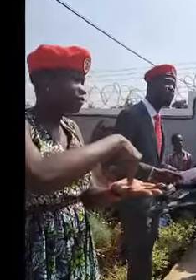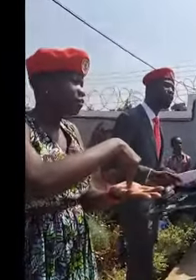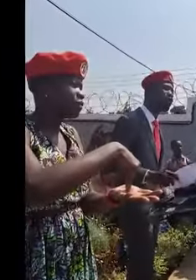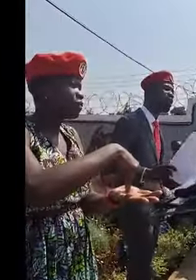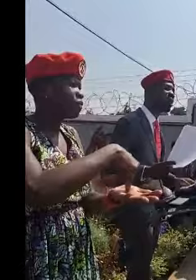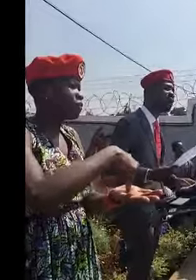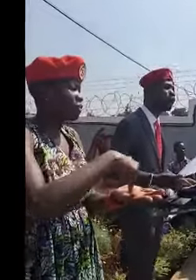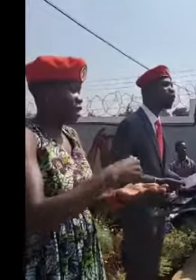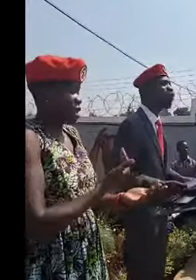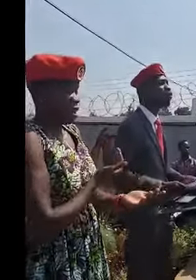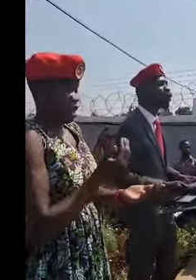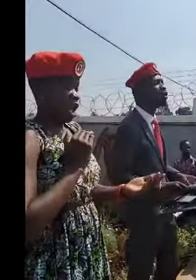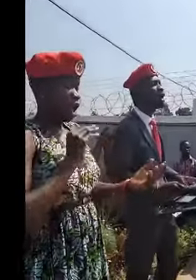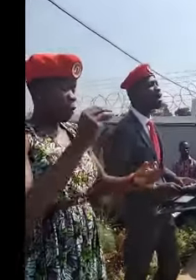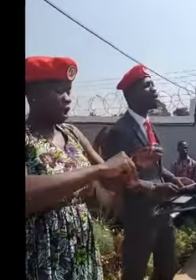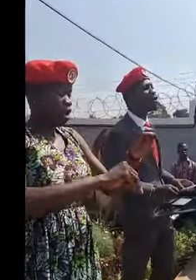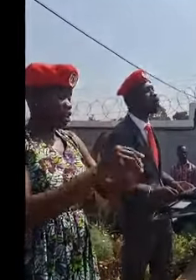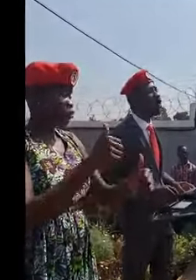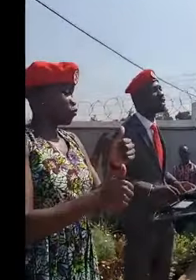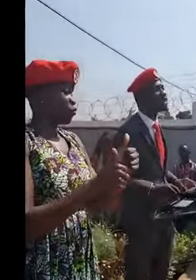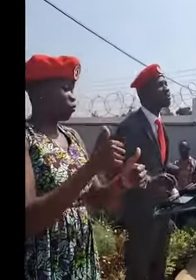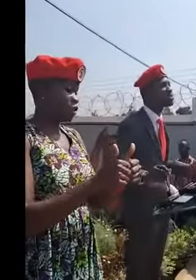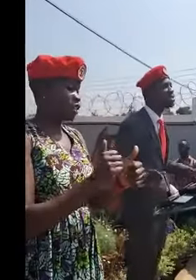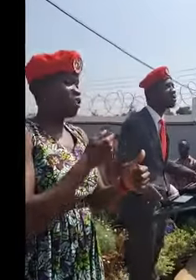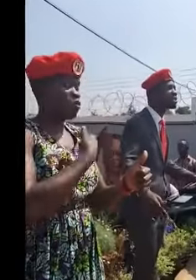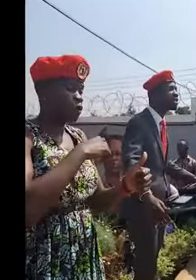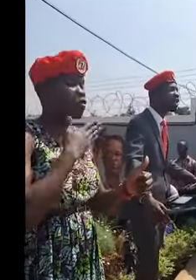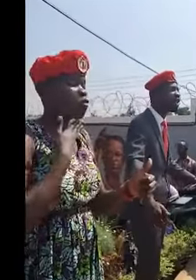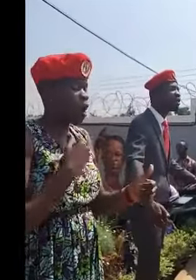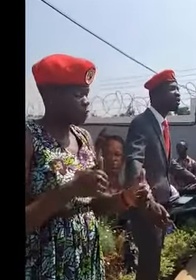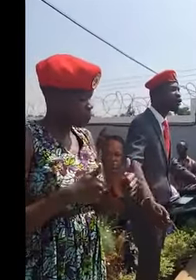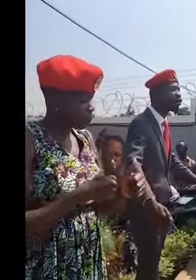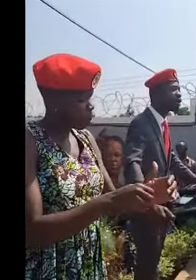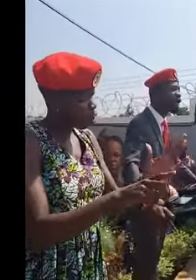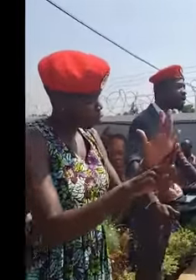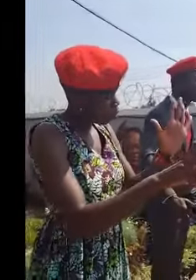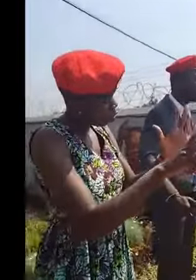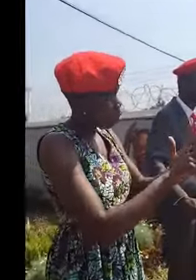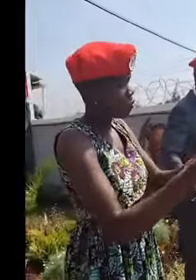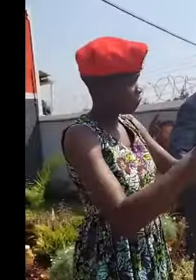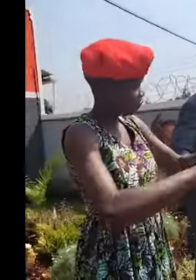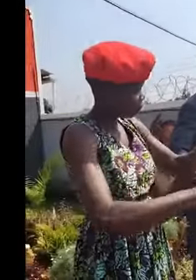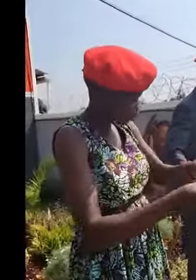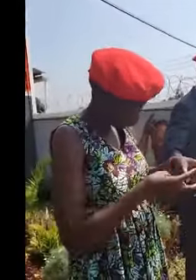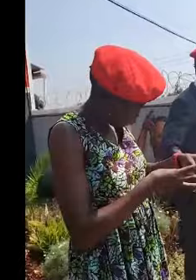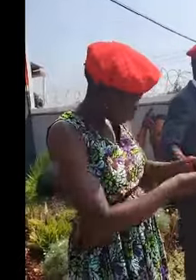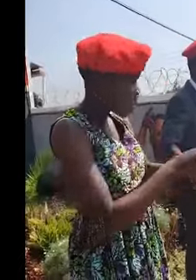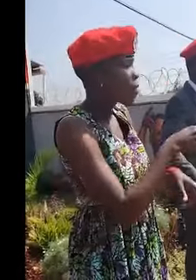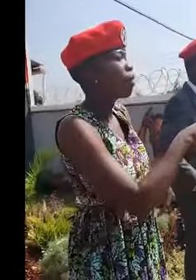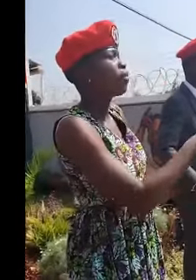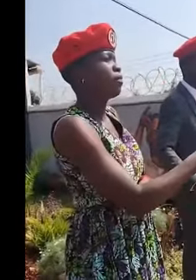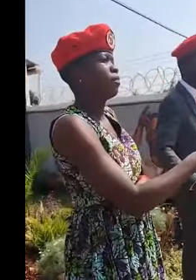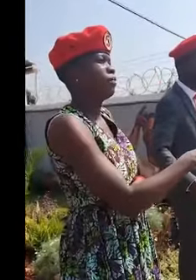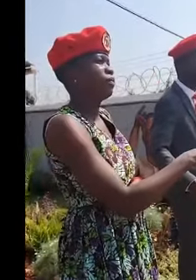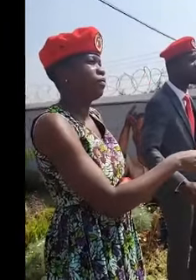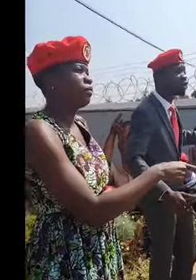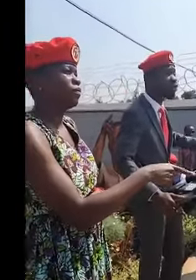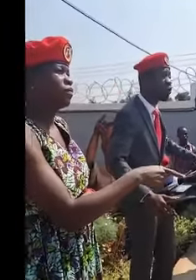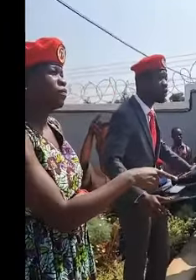okulonda ffe kwe tugendamu okulonda okwawandiikibwa mu ssemateeka okulonda amateeka